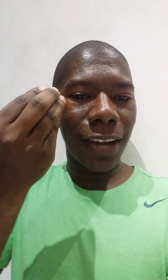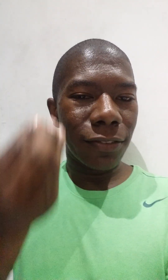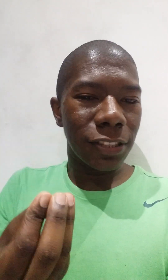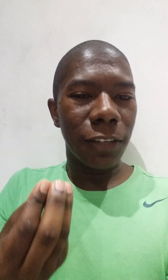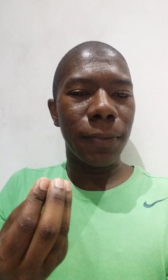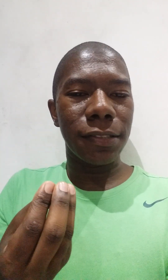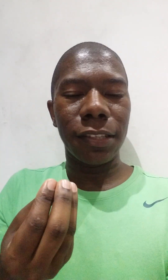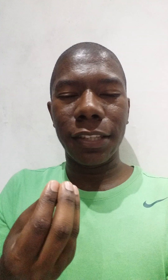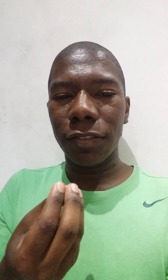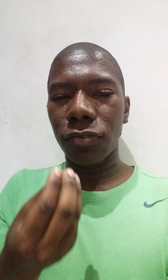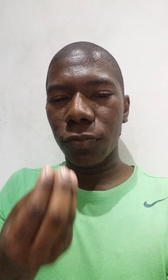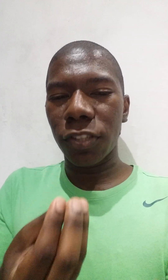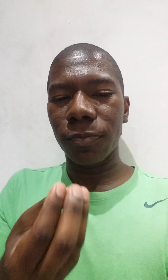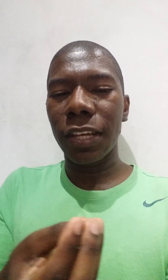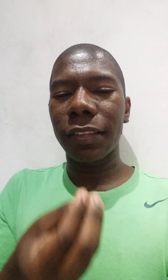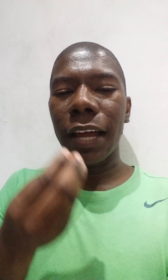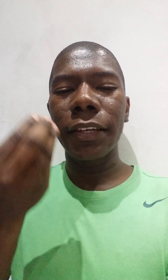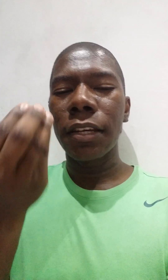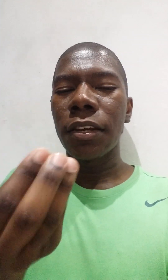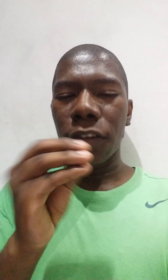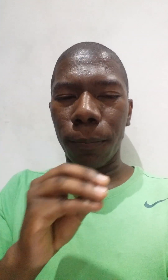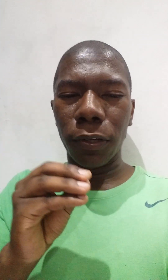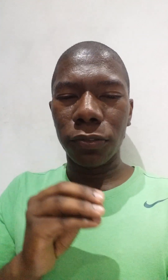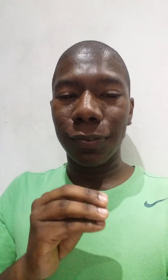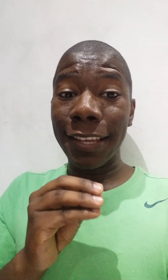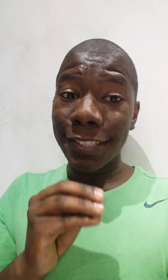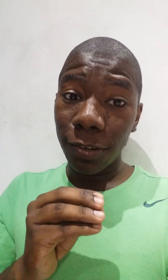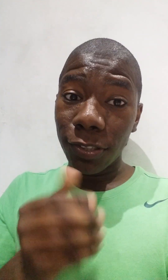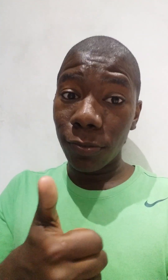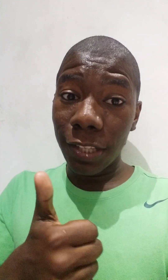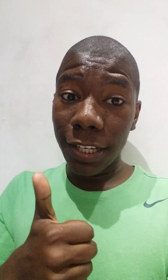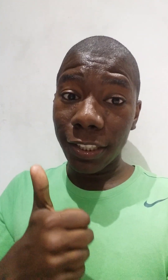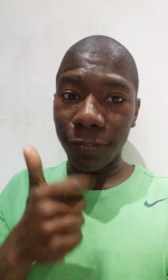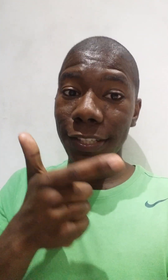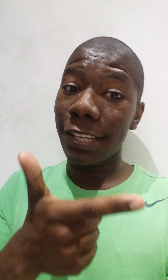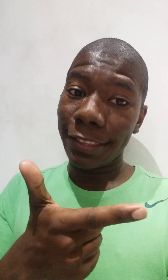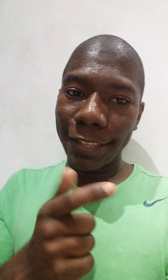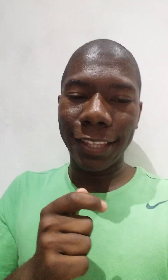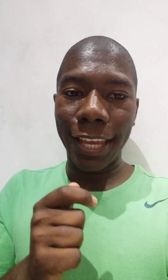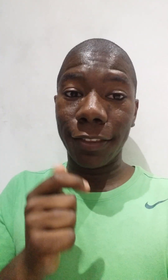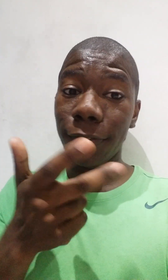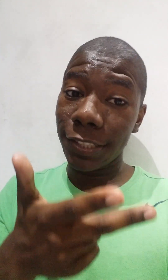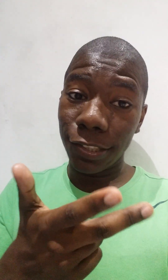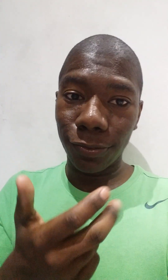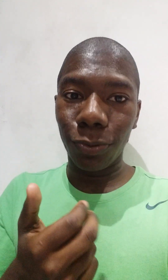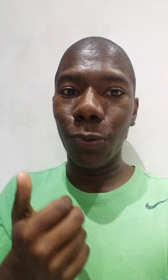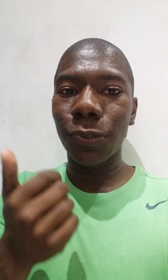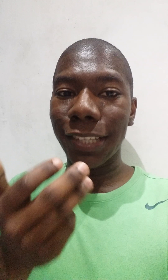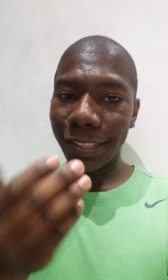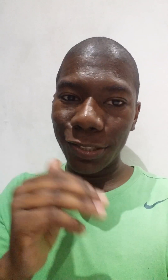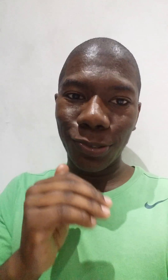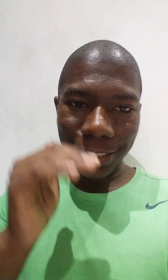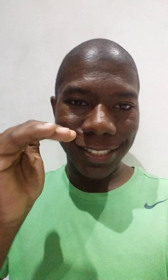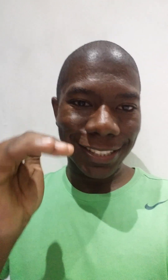vários segmentos ali dentro de o mesmo detalhe que eu posso testar o estudante ver se ele tá atento ver se ele estudou se ele tá de olho nesses